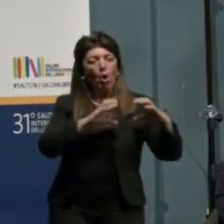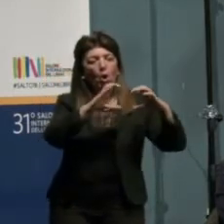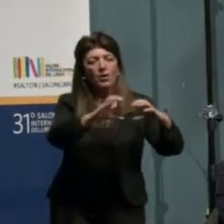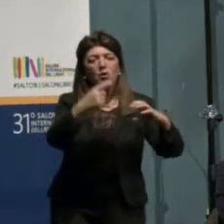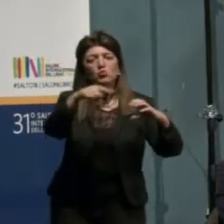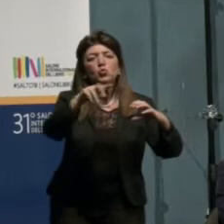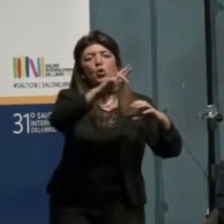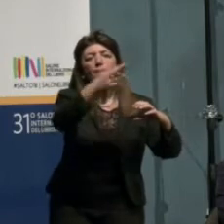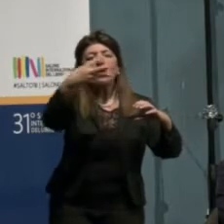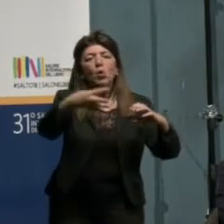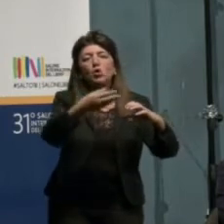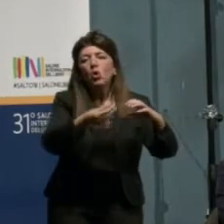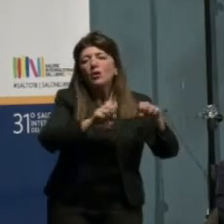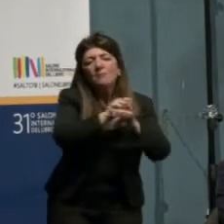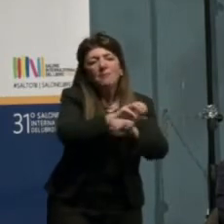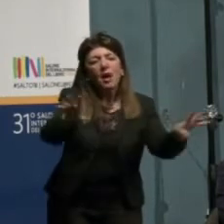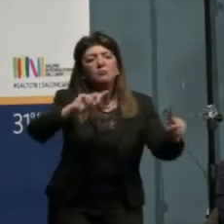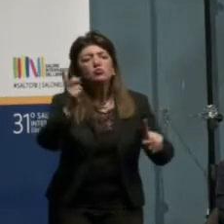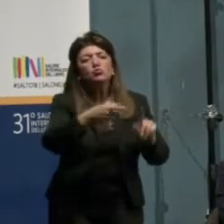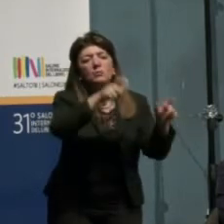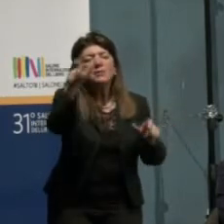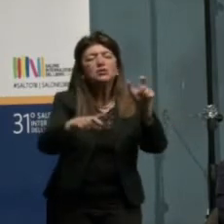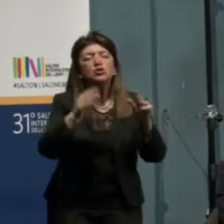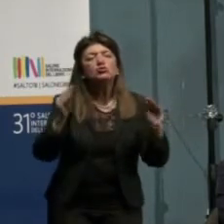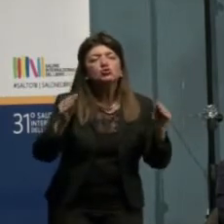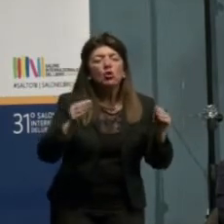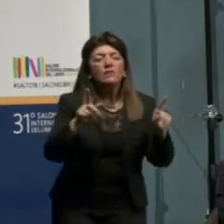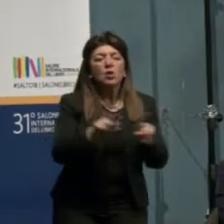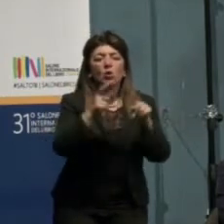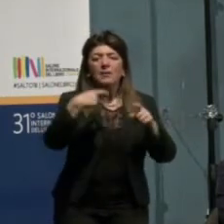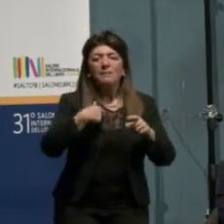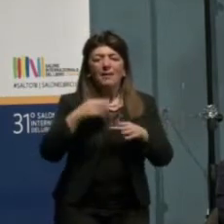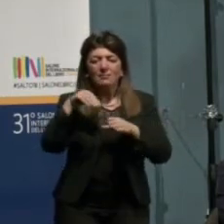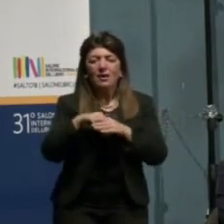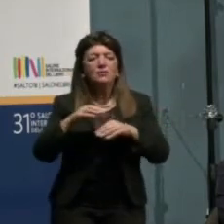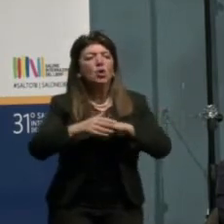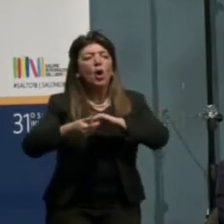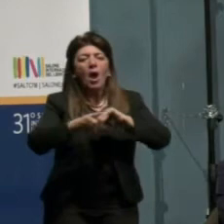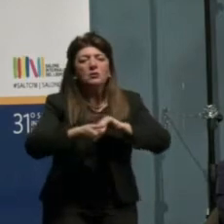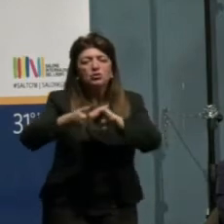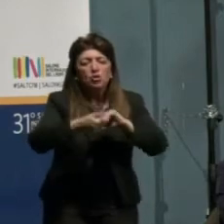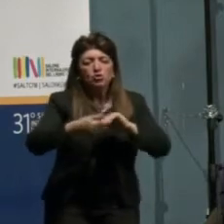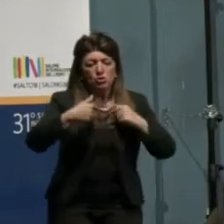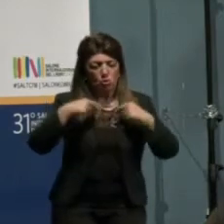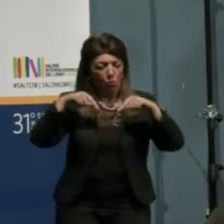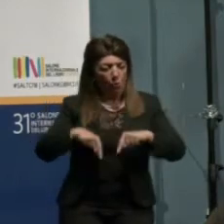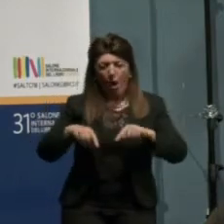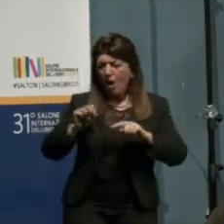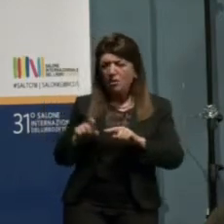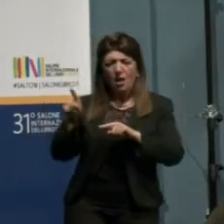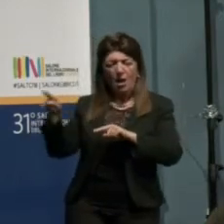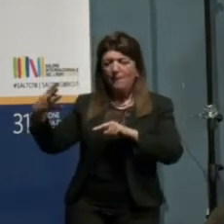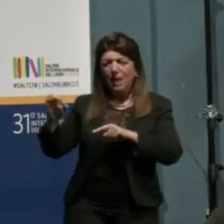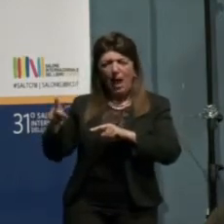persone più giovani come me altri che ora sono nell'associazione andrea vianello che qua francesco cavalli naturalmente mara